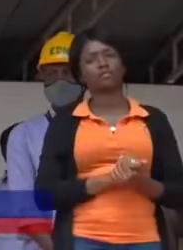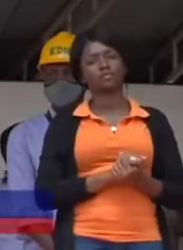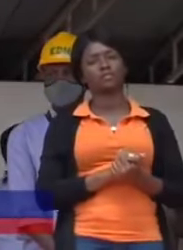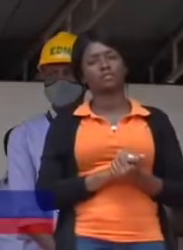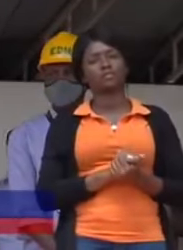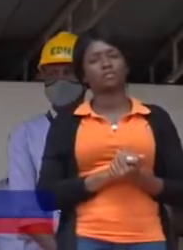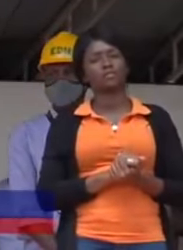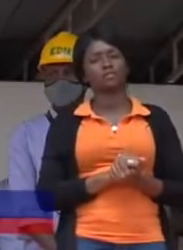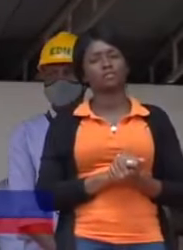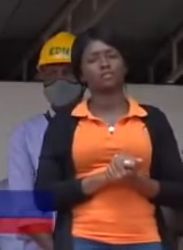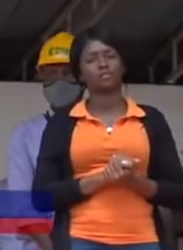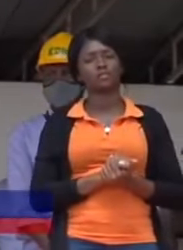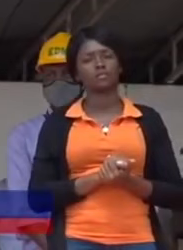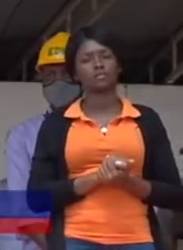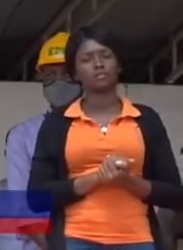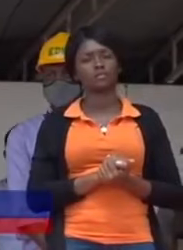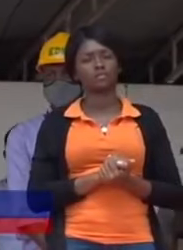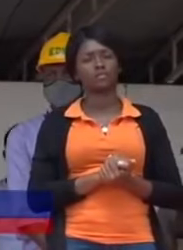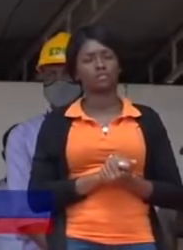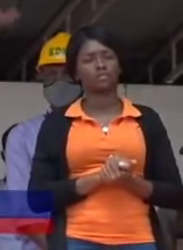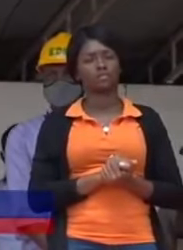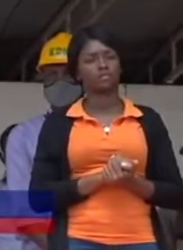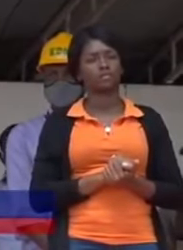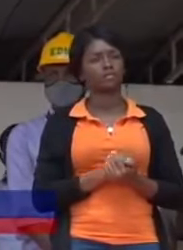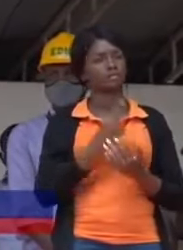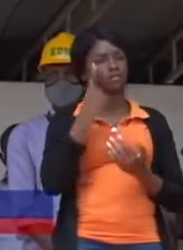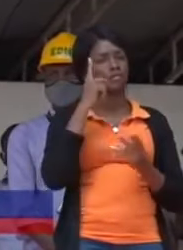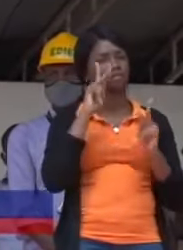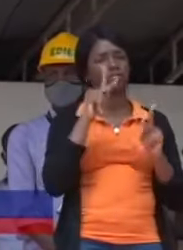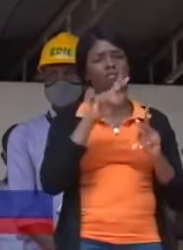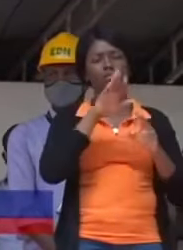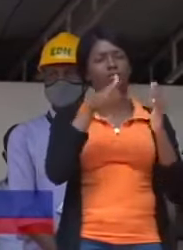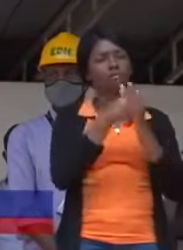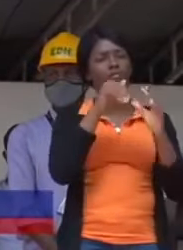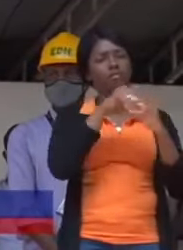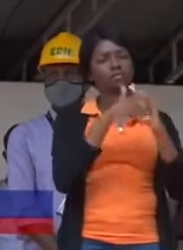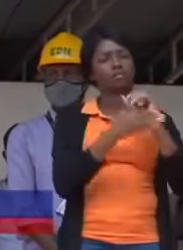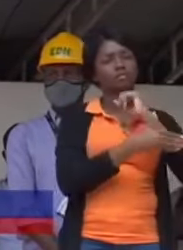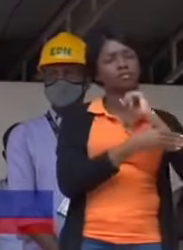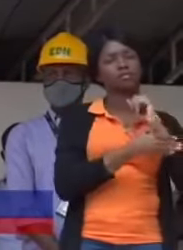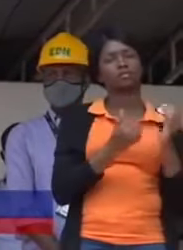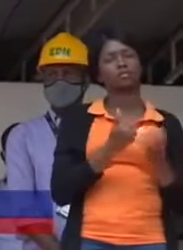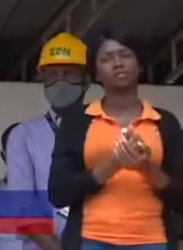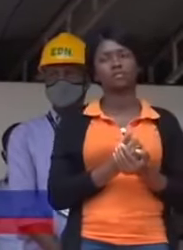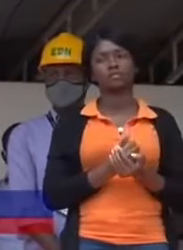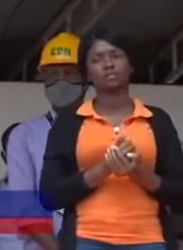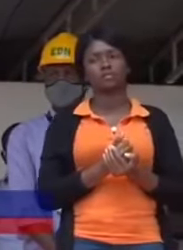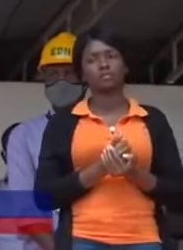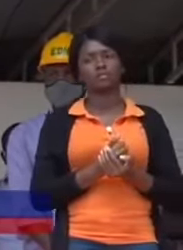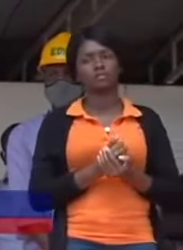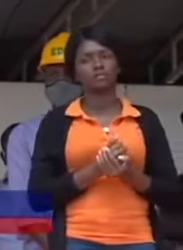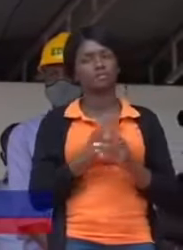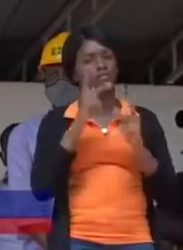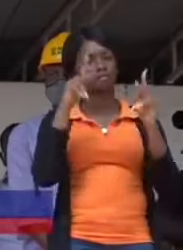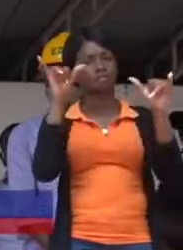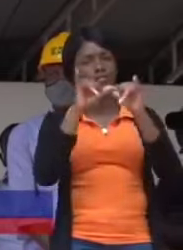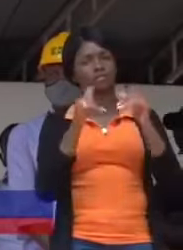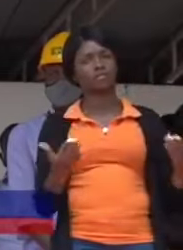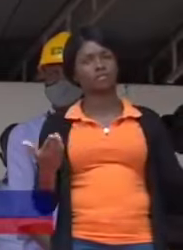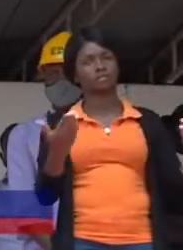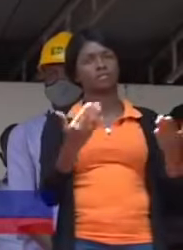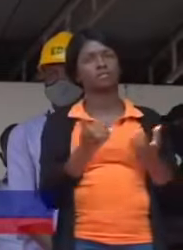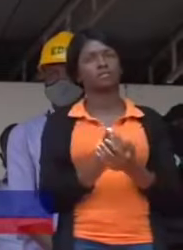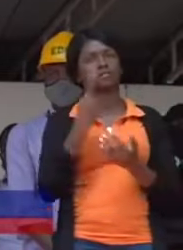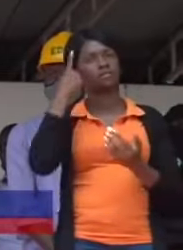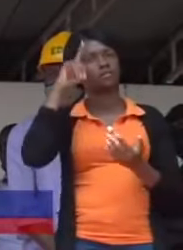Moun Carissio, moun mont organisé, moun Valier, moun Capoti, ce n'est pas moun yo et même avec